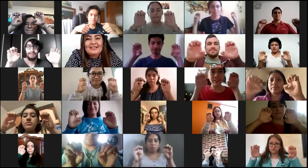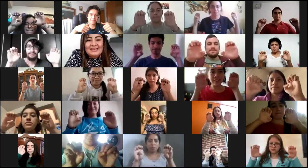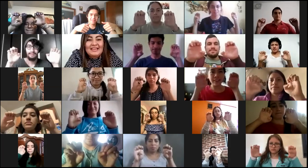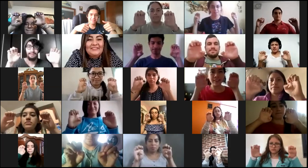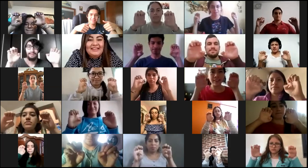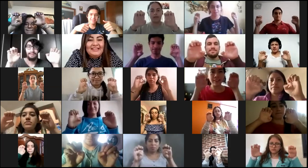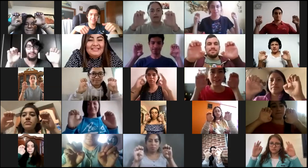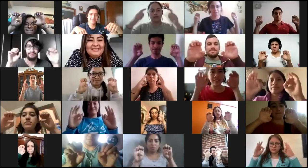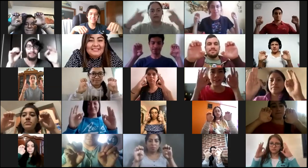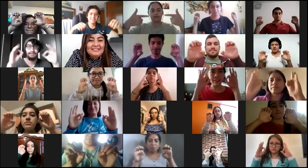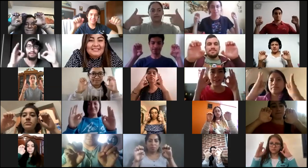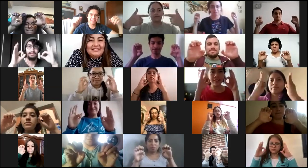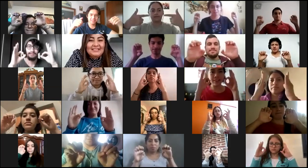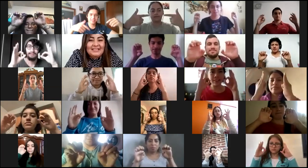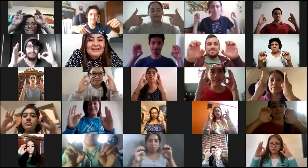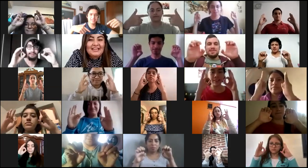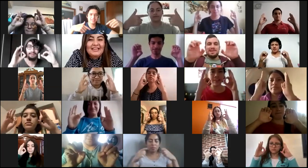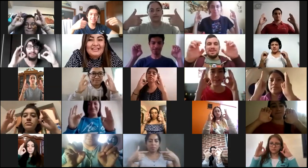F, G,